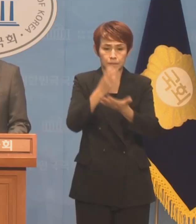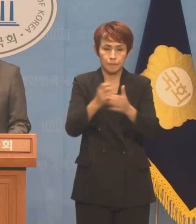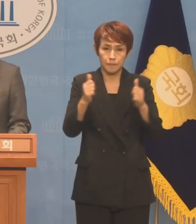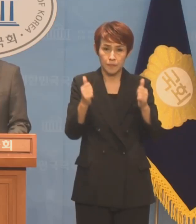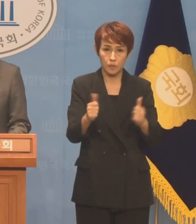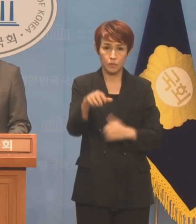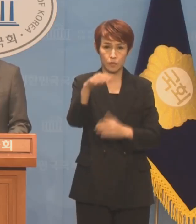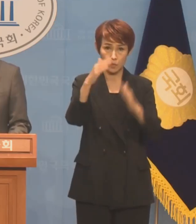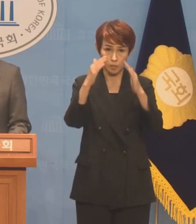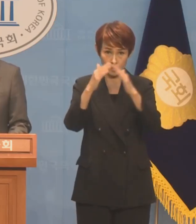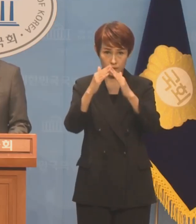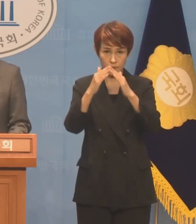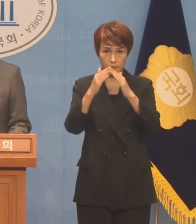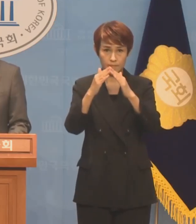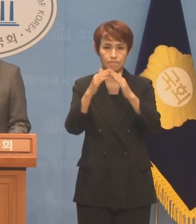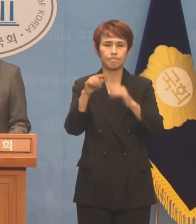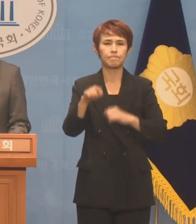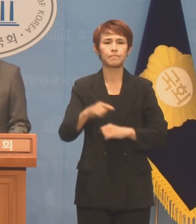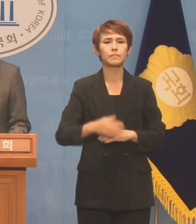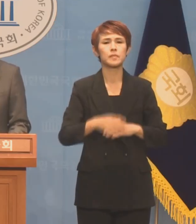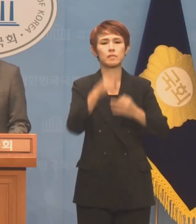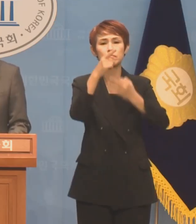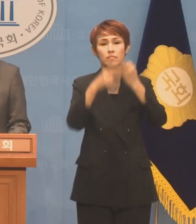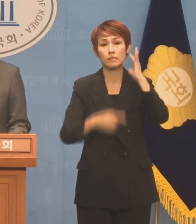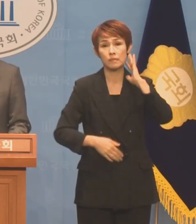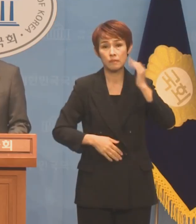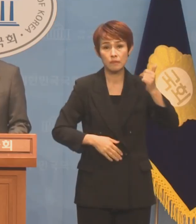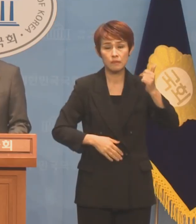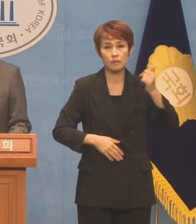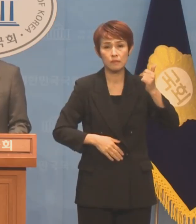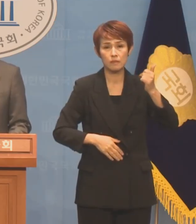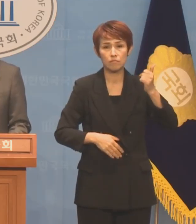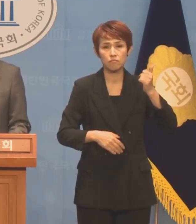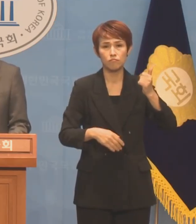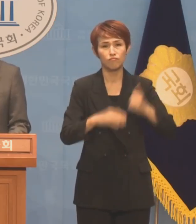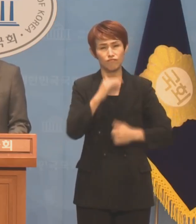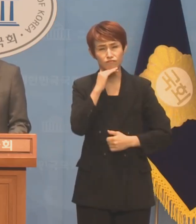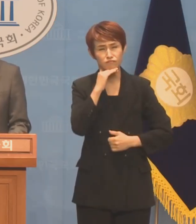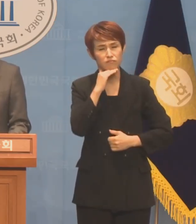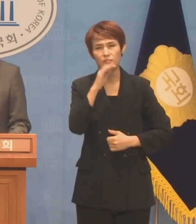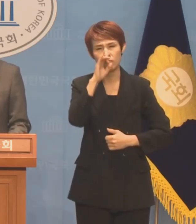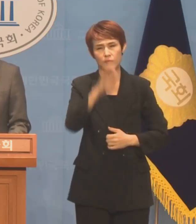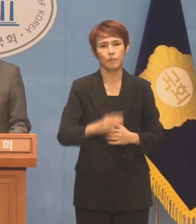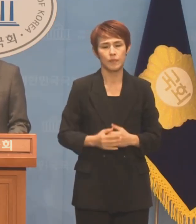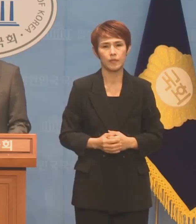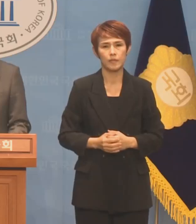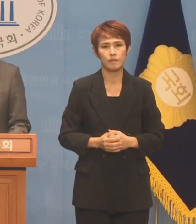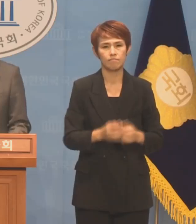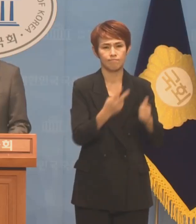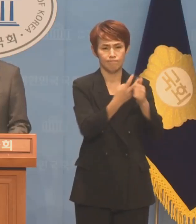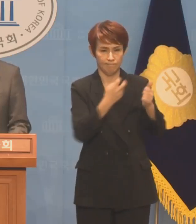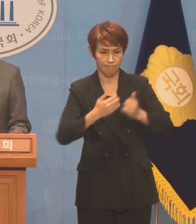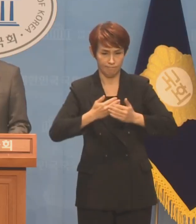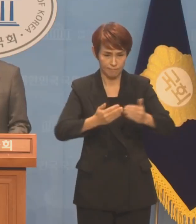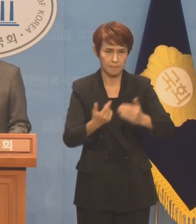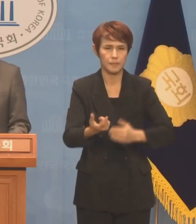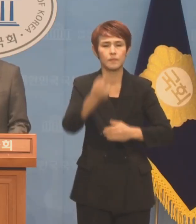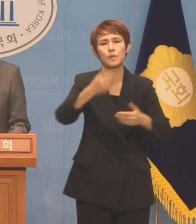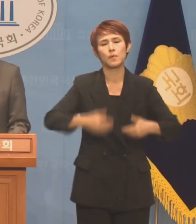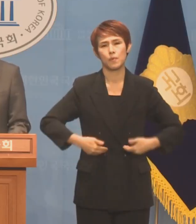헌법재판소는 법꾸라지 윤석열에 끌려다녀서는 안 됩니다. 탄핵 절차에 속도를